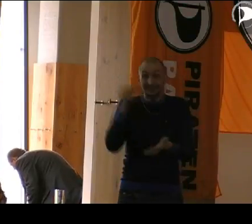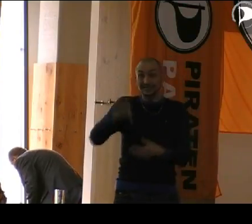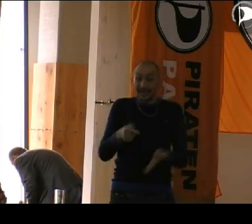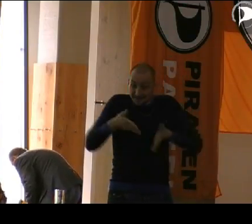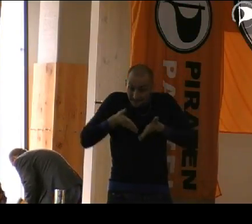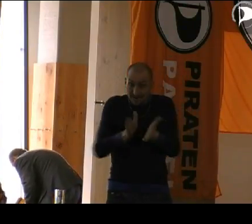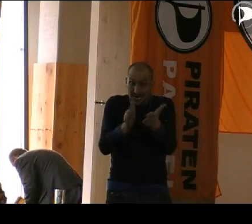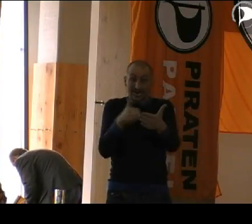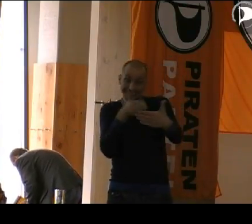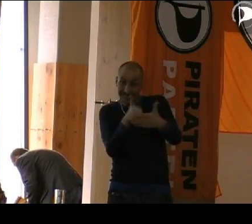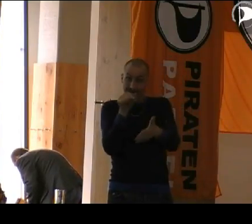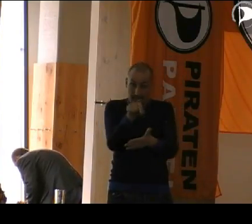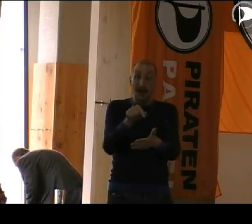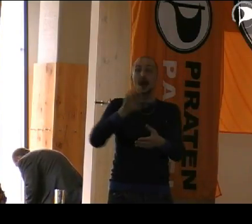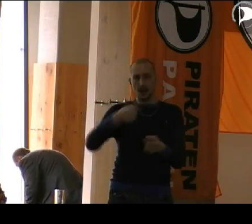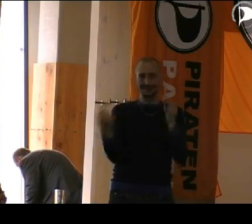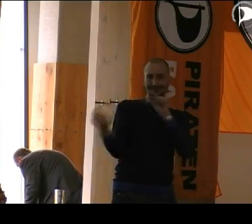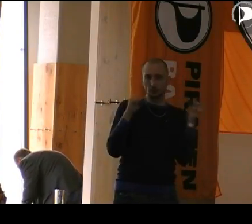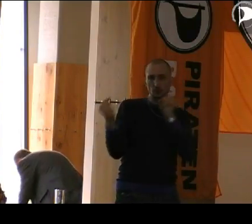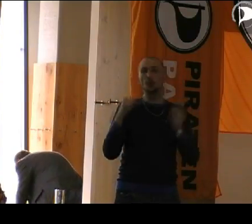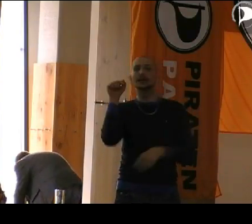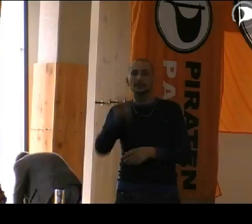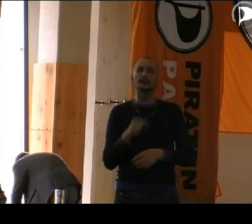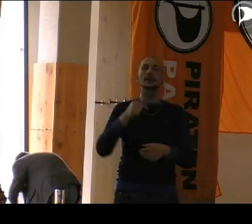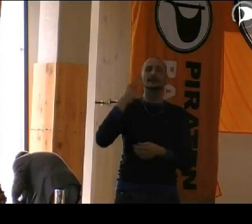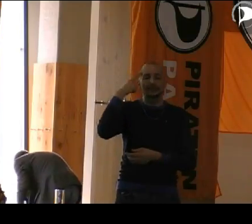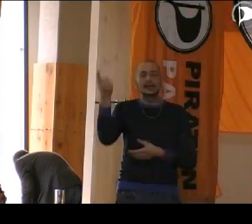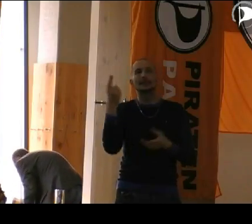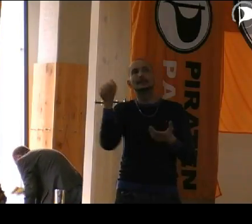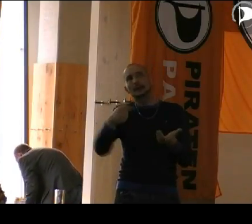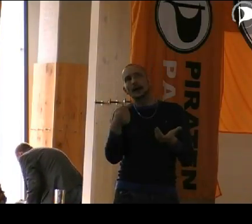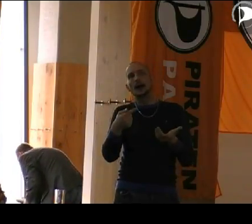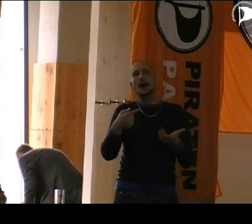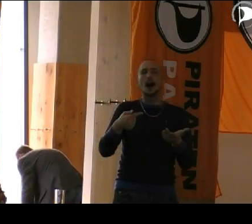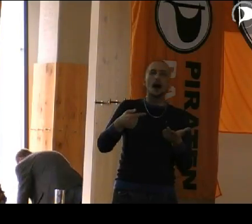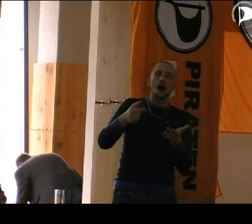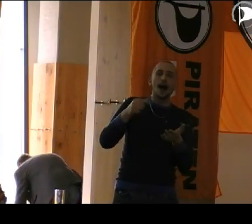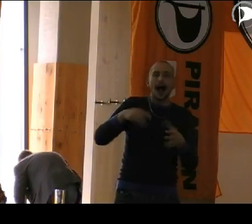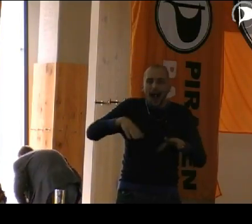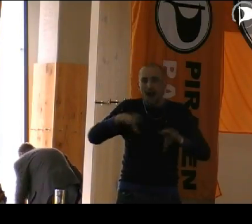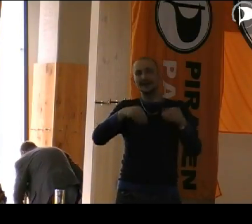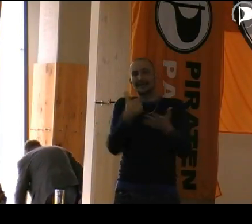tagen so kann man sicher diskutieren denn jetzt verschiedene denkansätze auf alle fälle sollte man da einiges tun